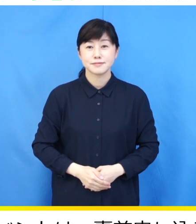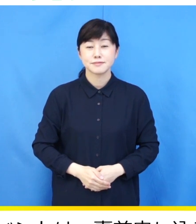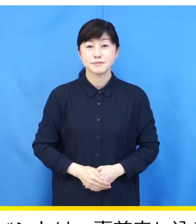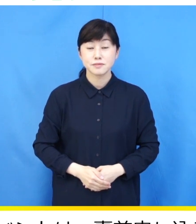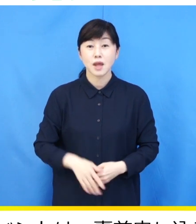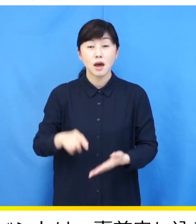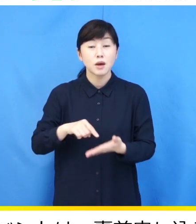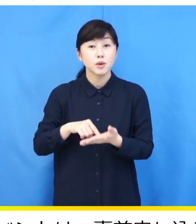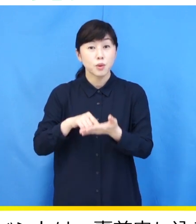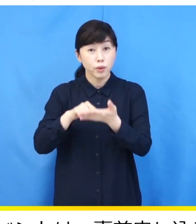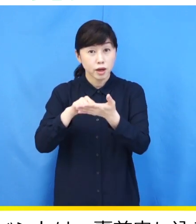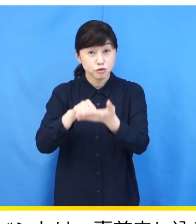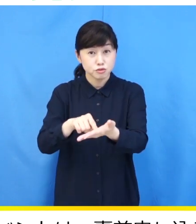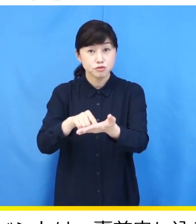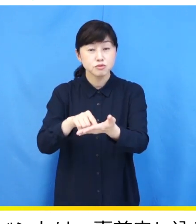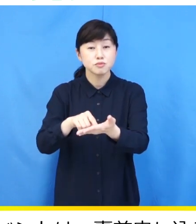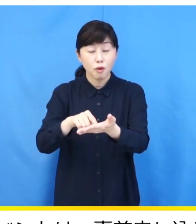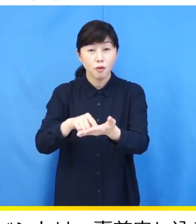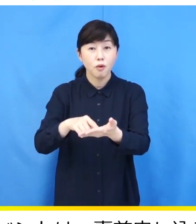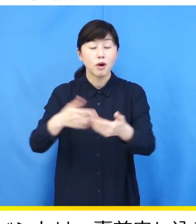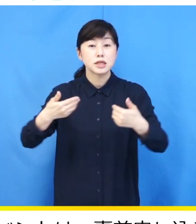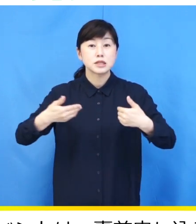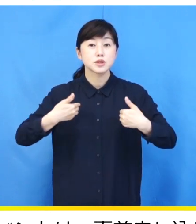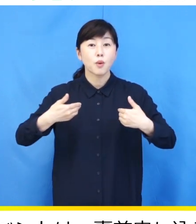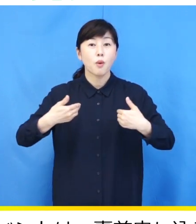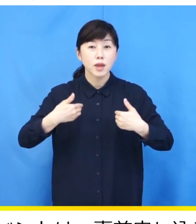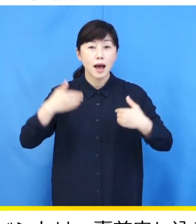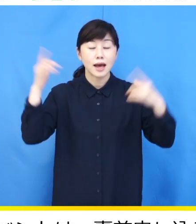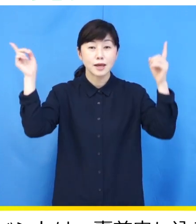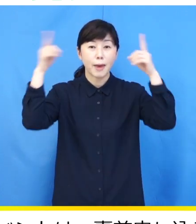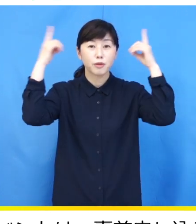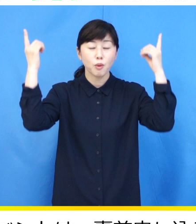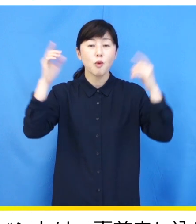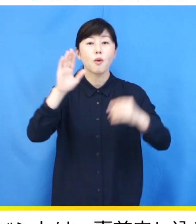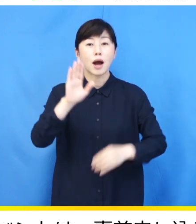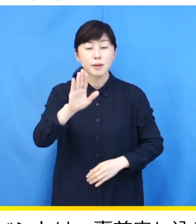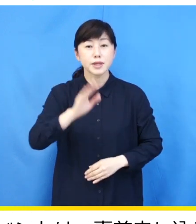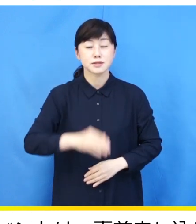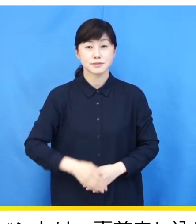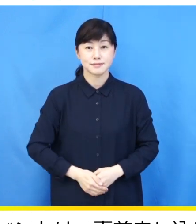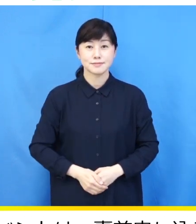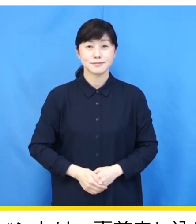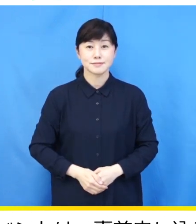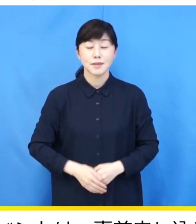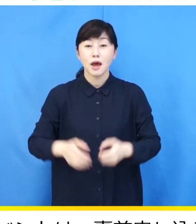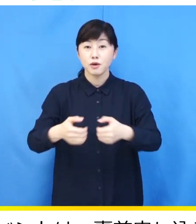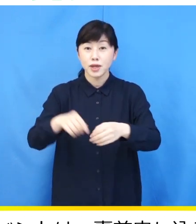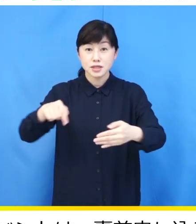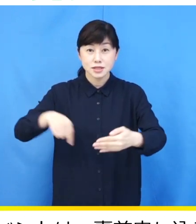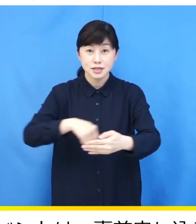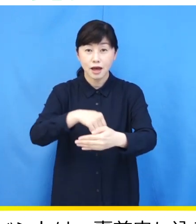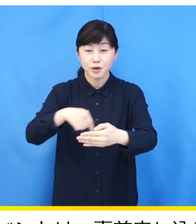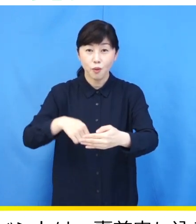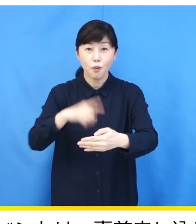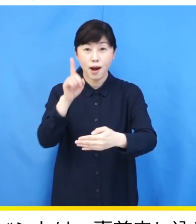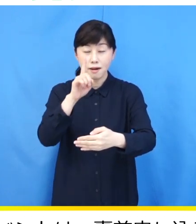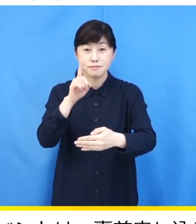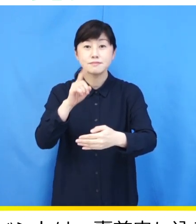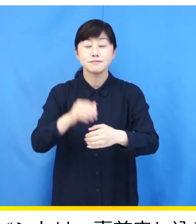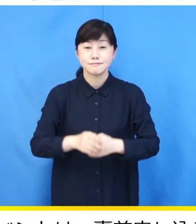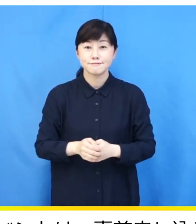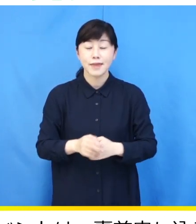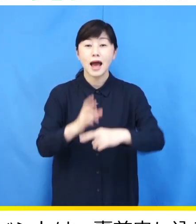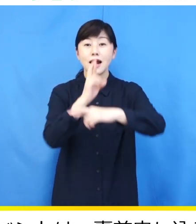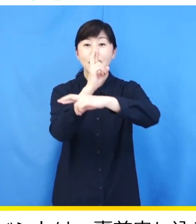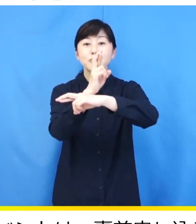一部のイベントは事前申し込みが必要です詳しくは lhaplus の